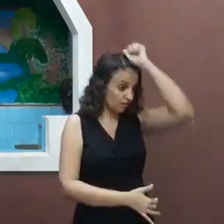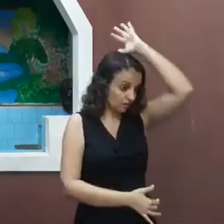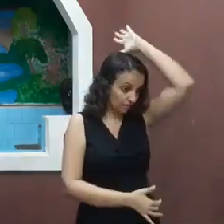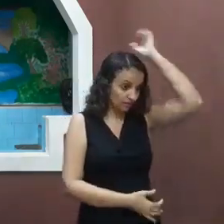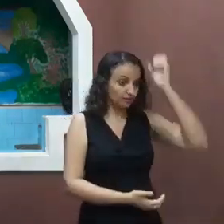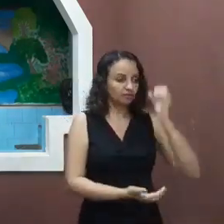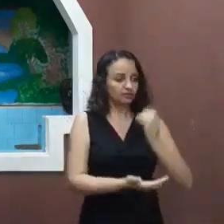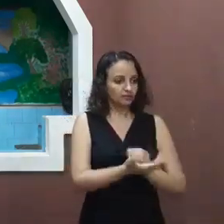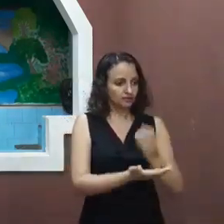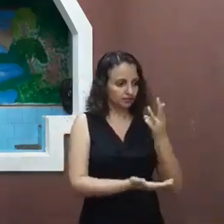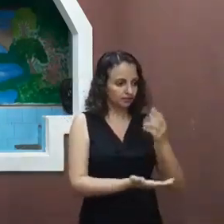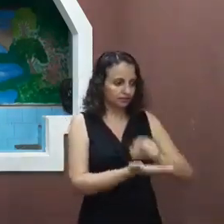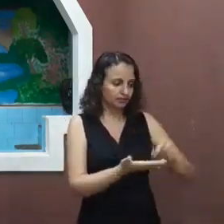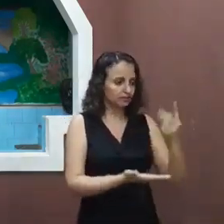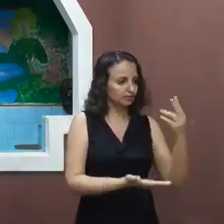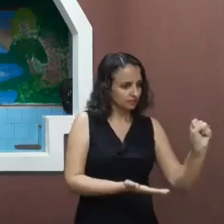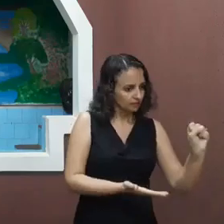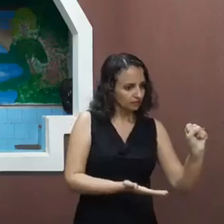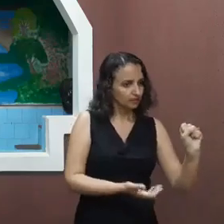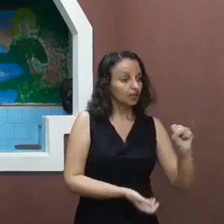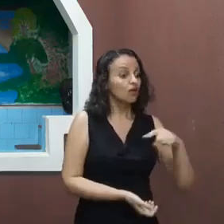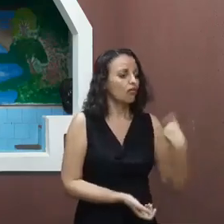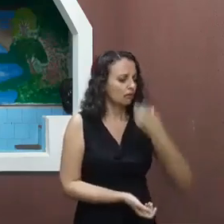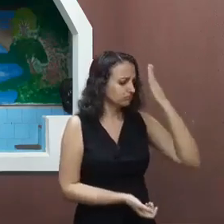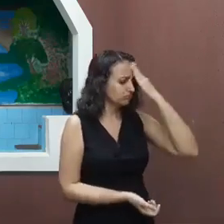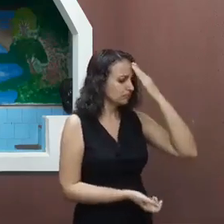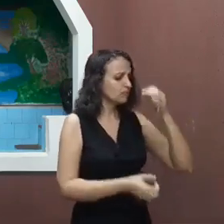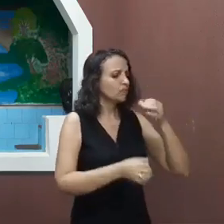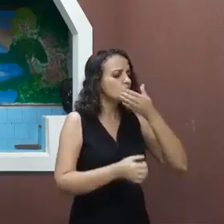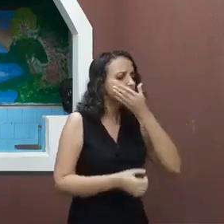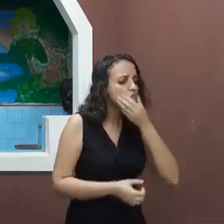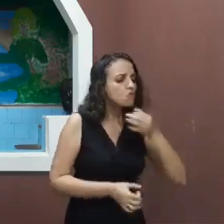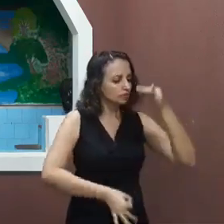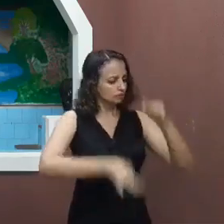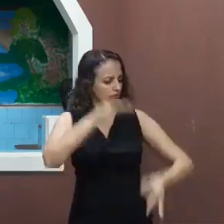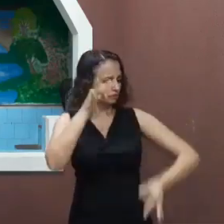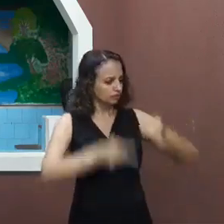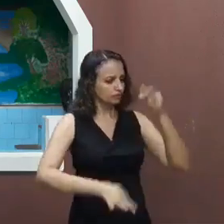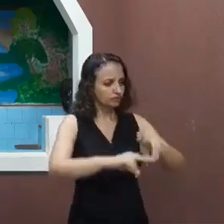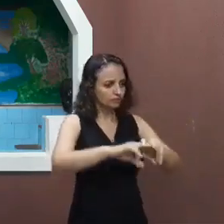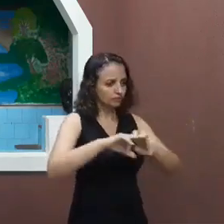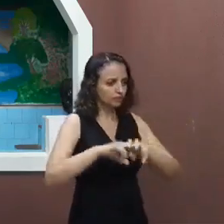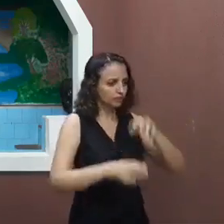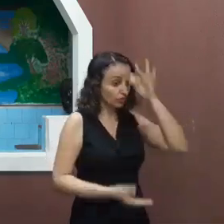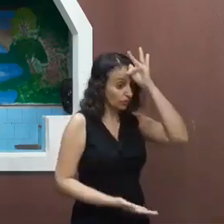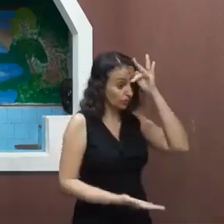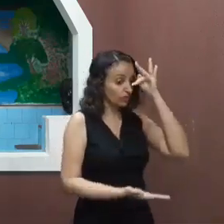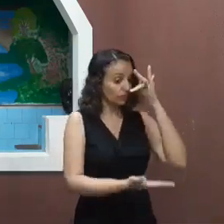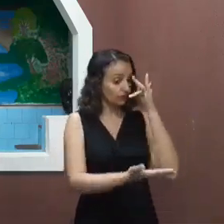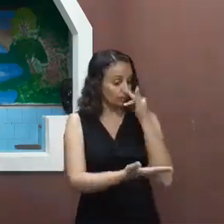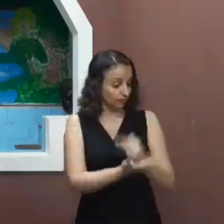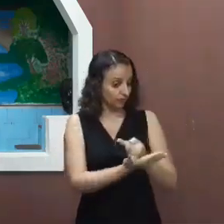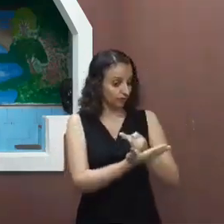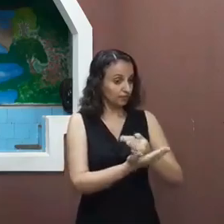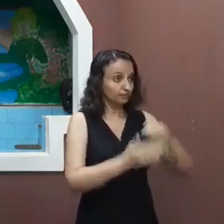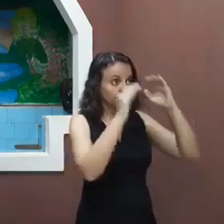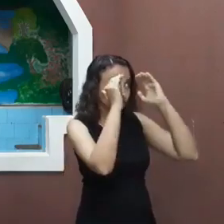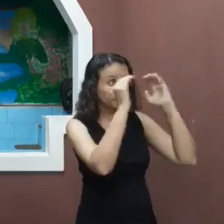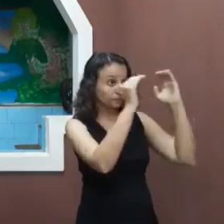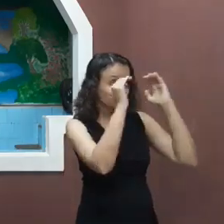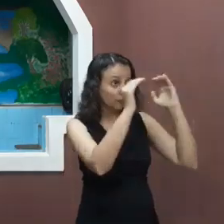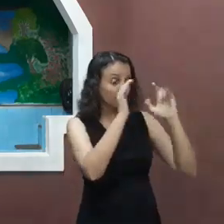diz, pois sustentamos que o homem é justificado pela fé, independentemente da obediência à lei. Até